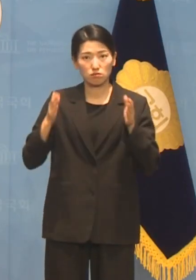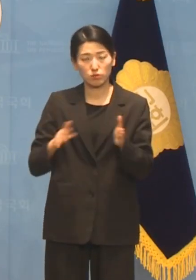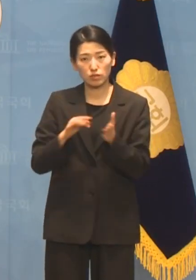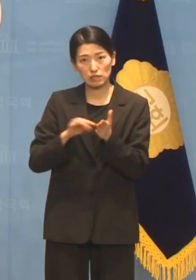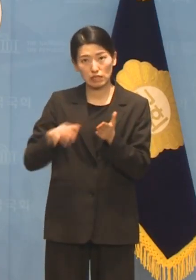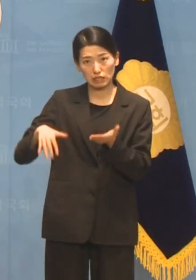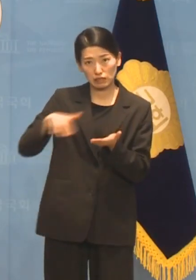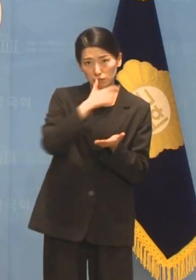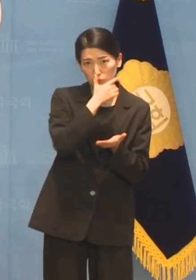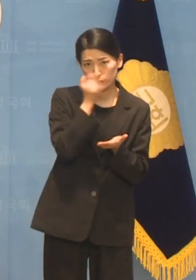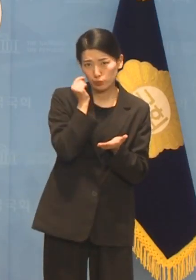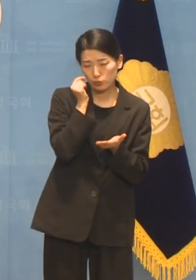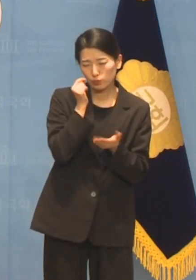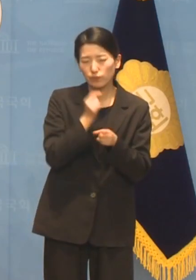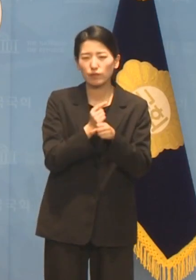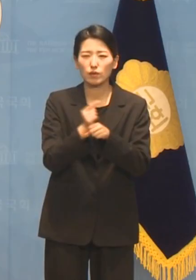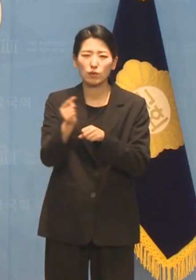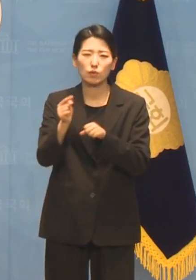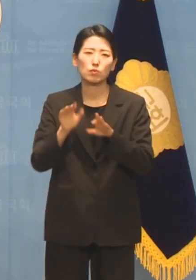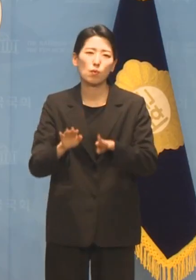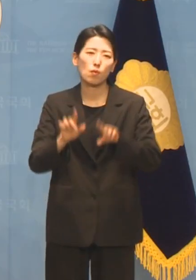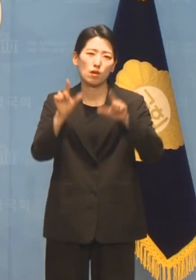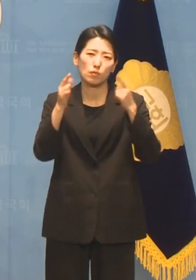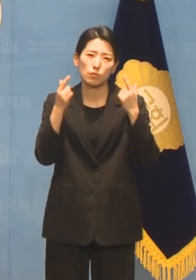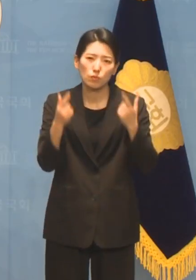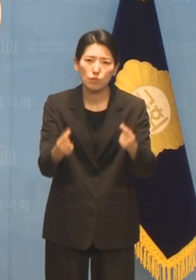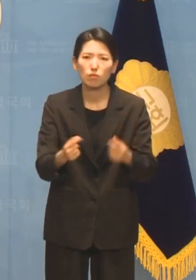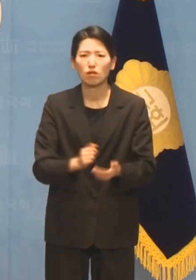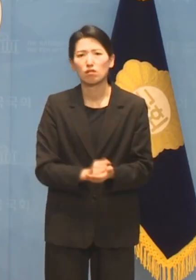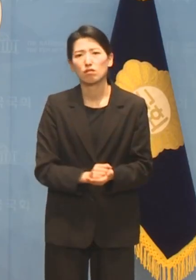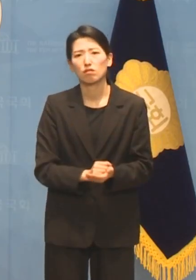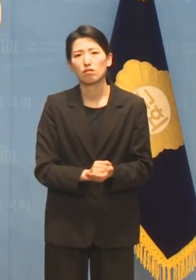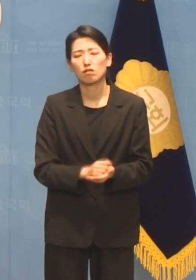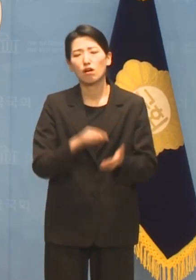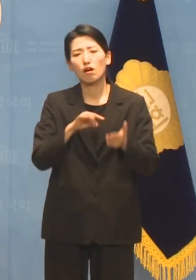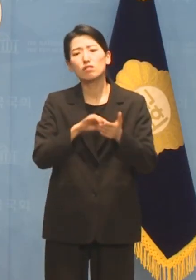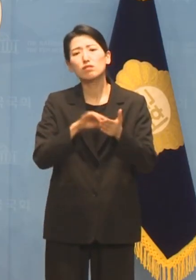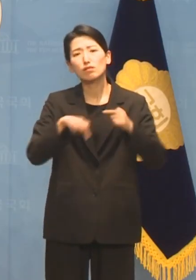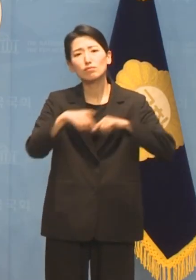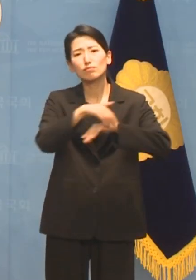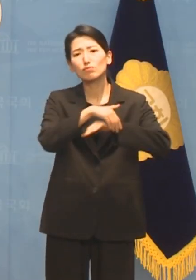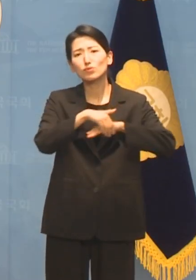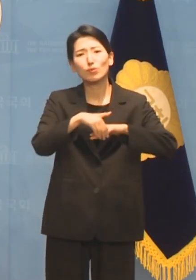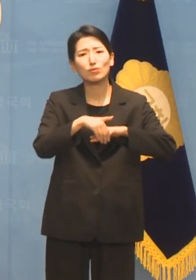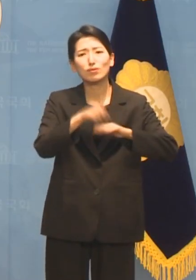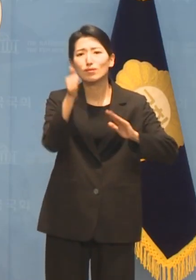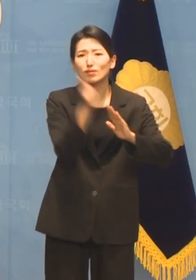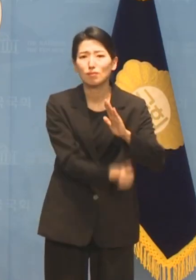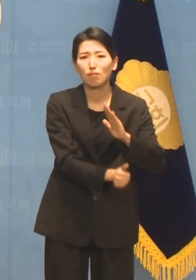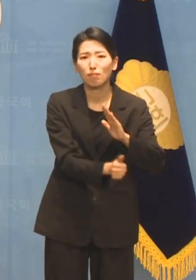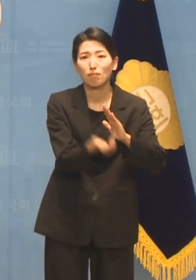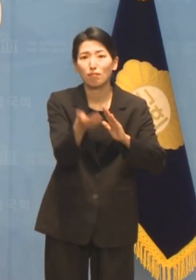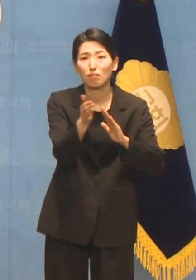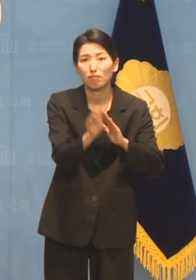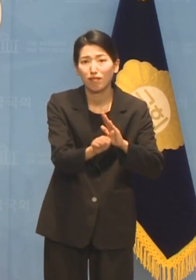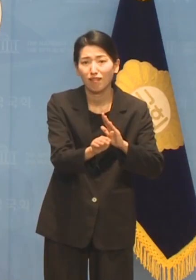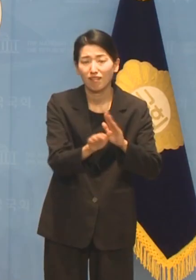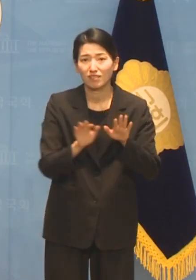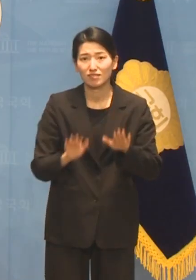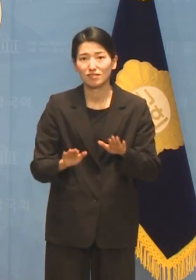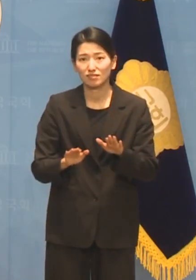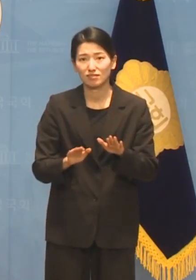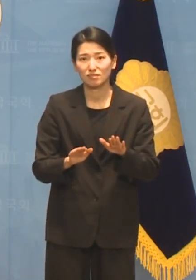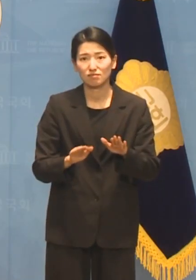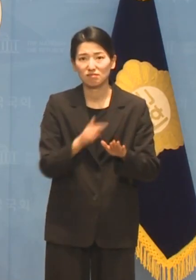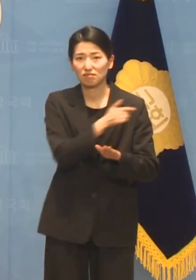올해도 예상되는 상황에서 실패한 감세 정책을 거대 양당이 표몰이를 위해 경쟁하듯 반복하는